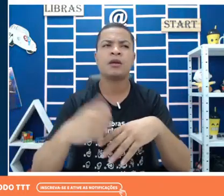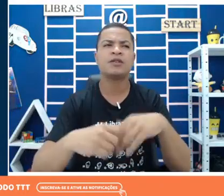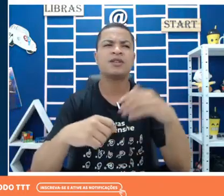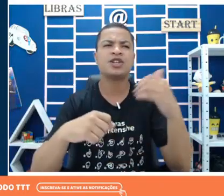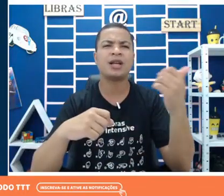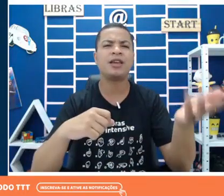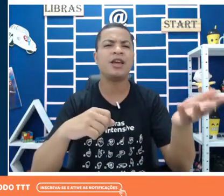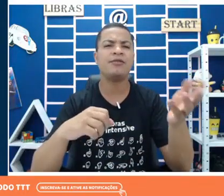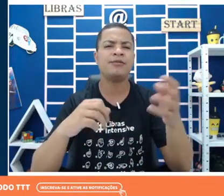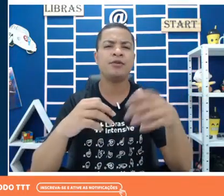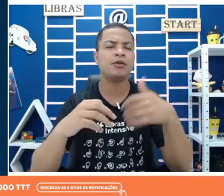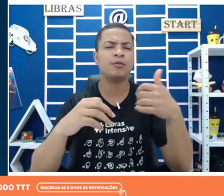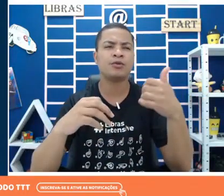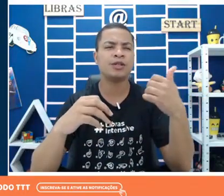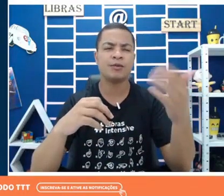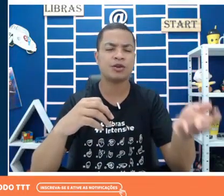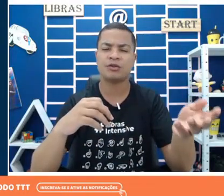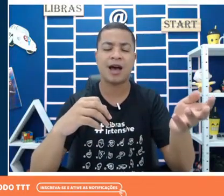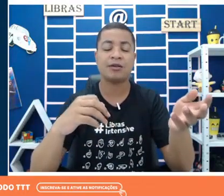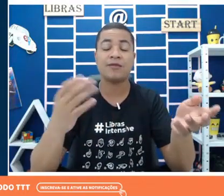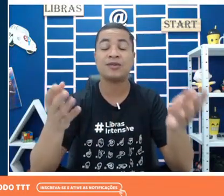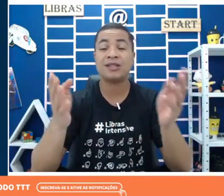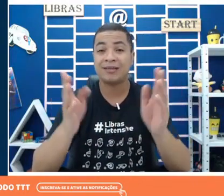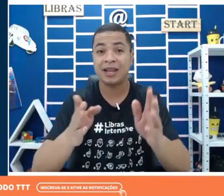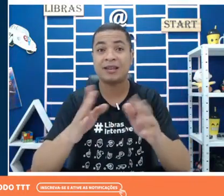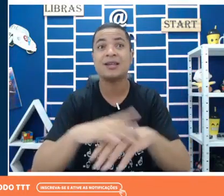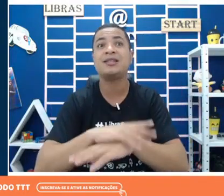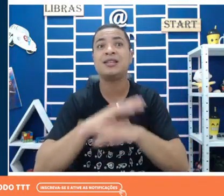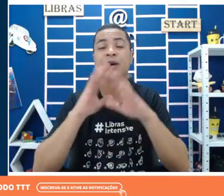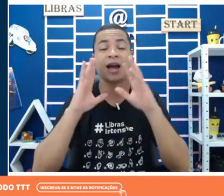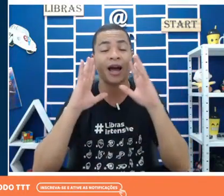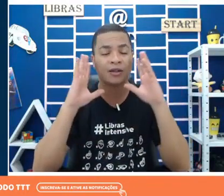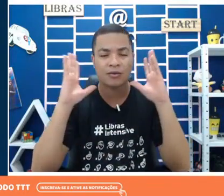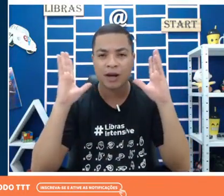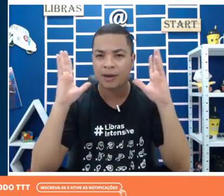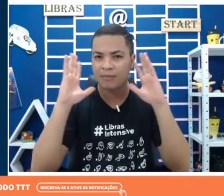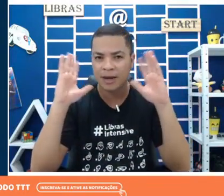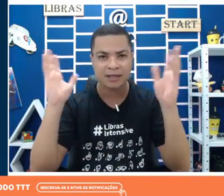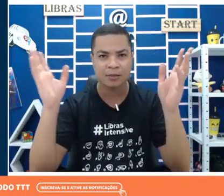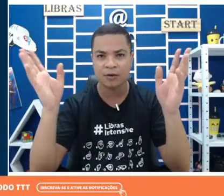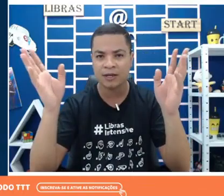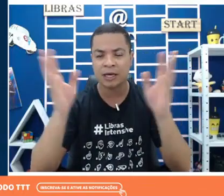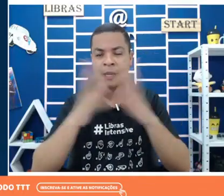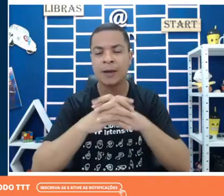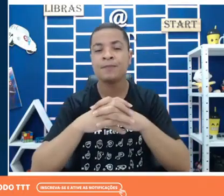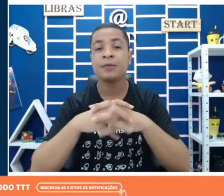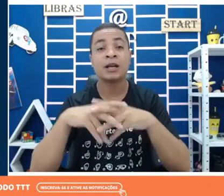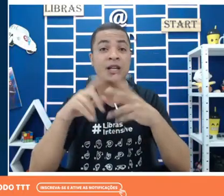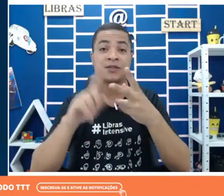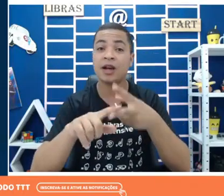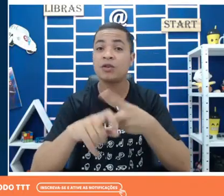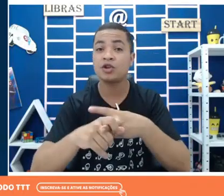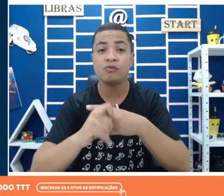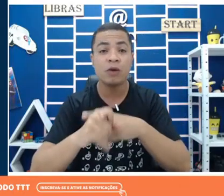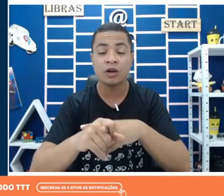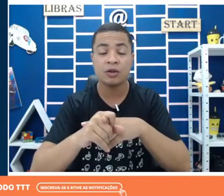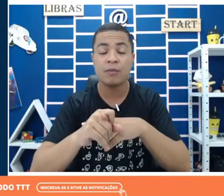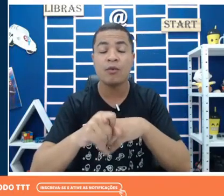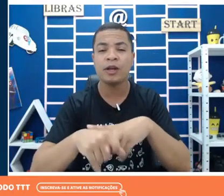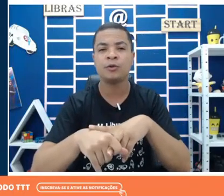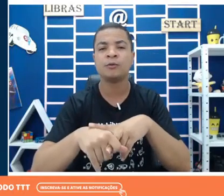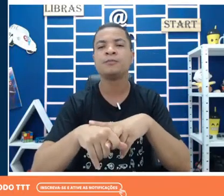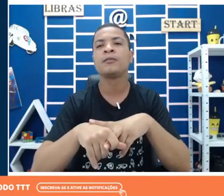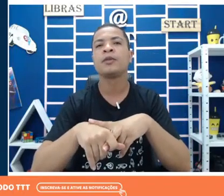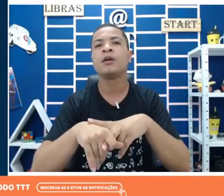ter. Talvez você já teve, viu que não conseguiu ajudá-lo. Talvez você tenha, está desesperado, com o cabelo em pé, sem saber o que fazer. Classificador